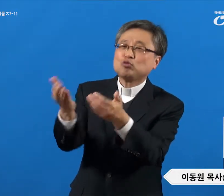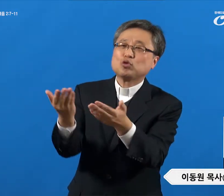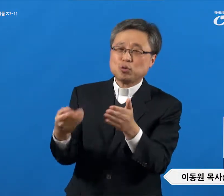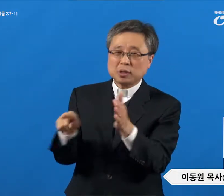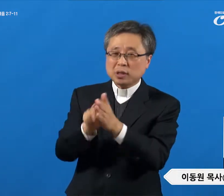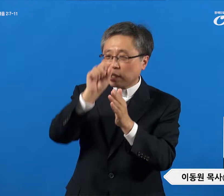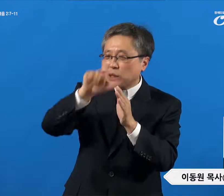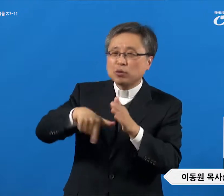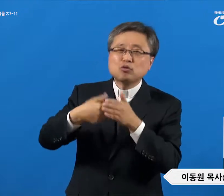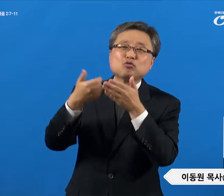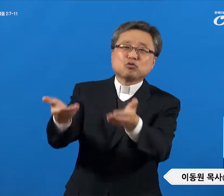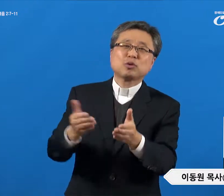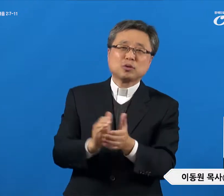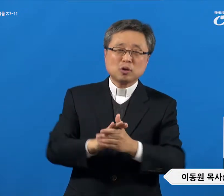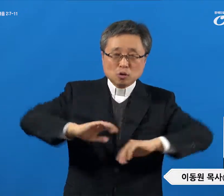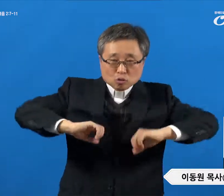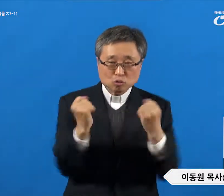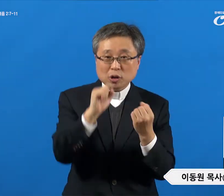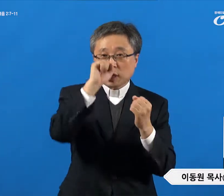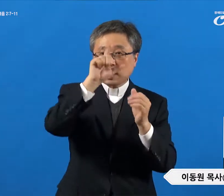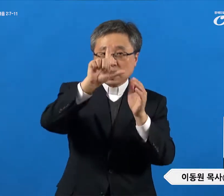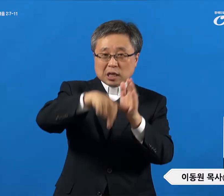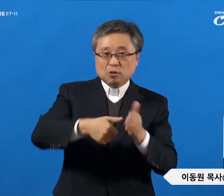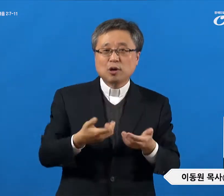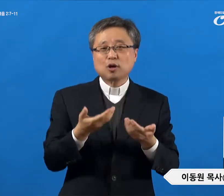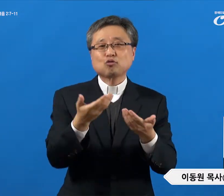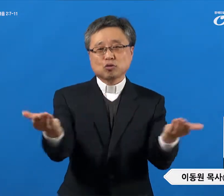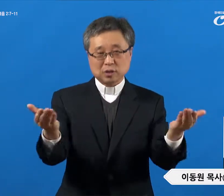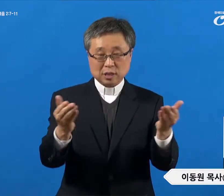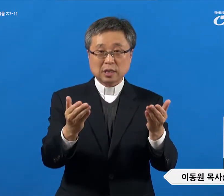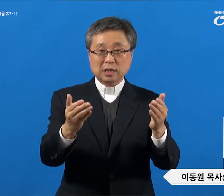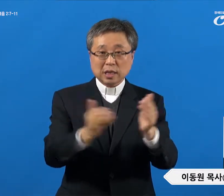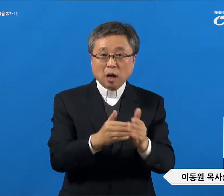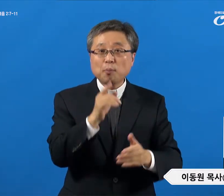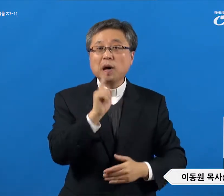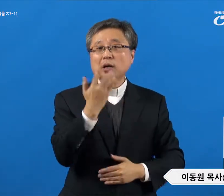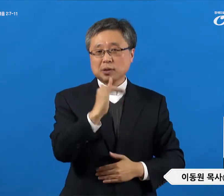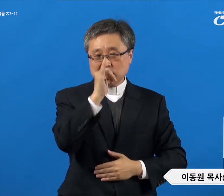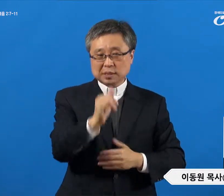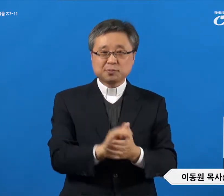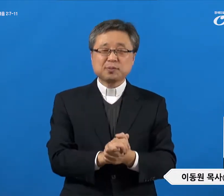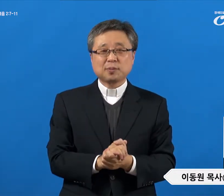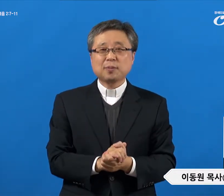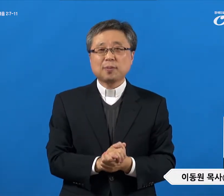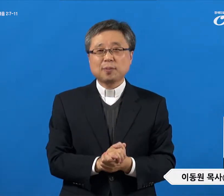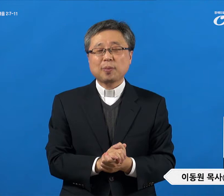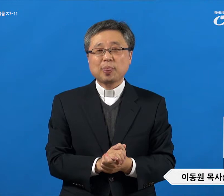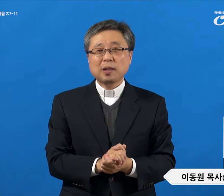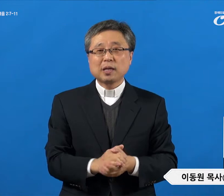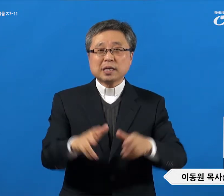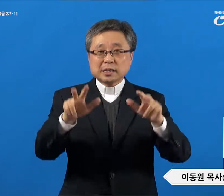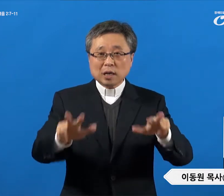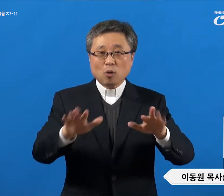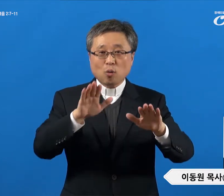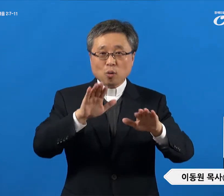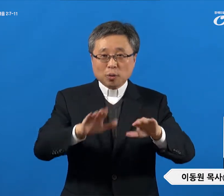순종의 기회를 주신 것이다. 이렇게 우리는 말할 수가 있을 것입니다. 자, 본문에 나타난 이